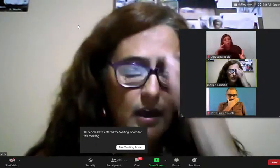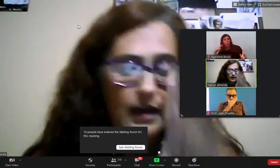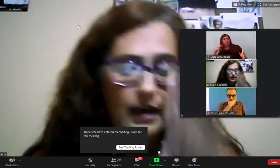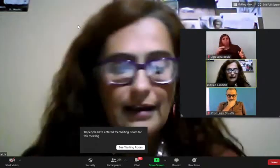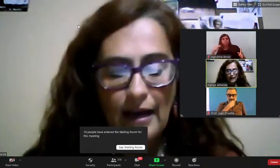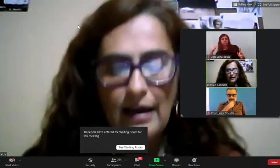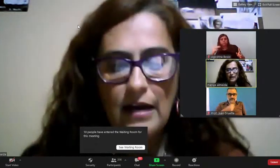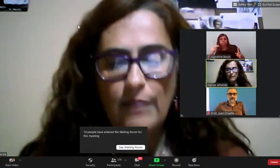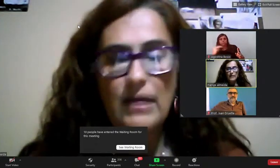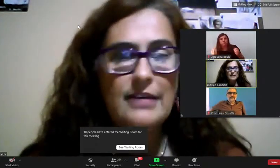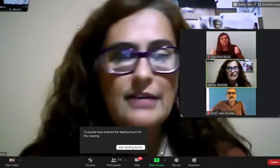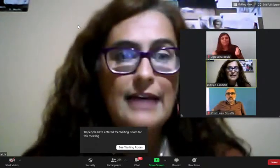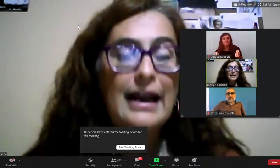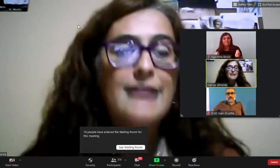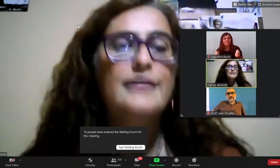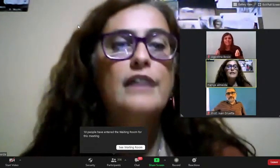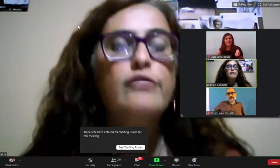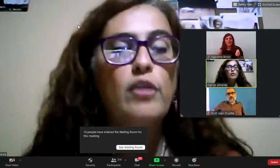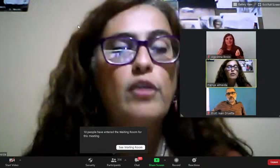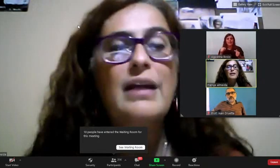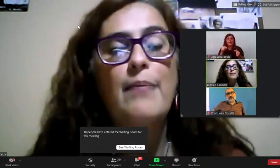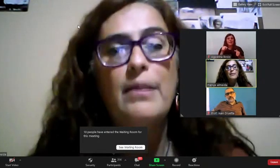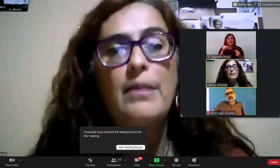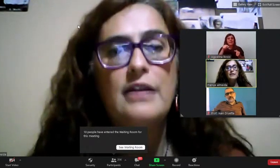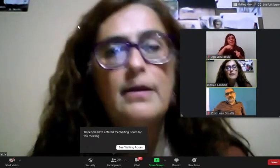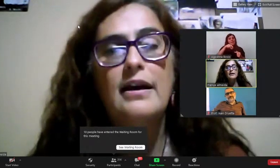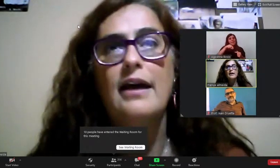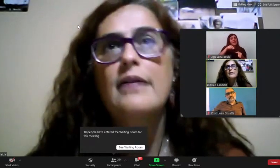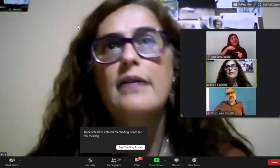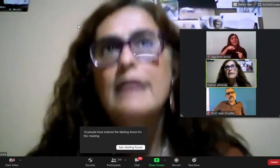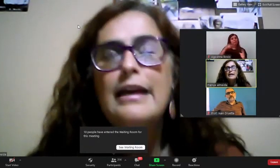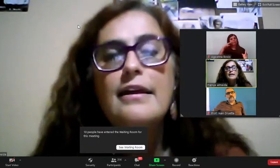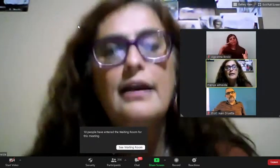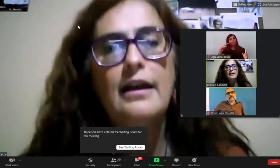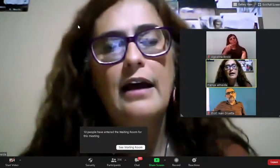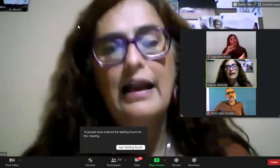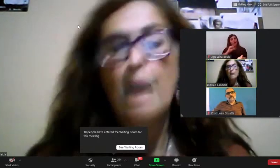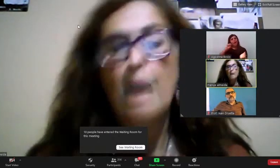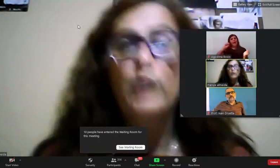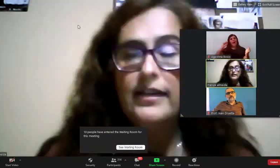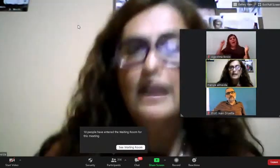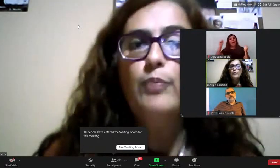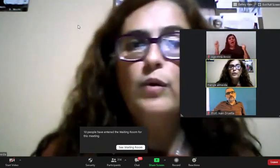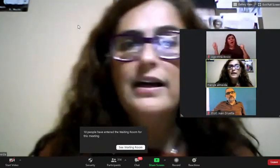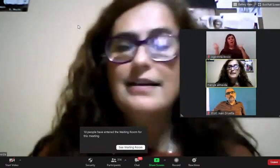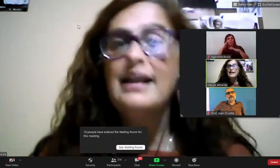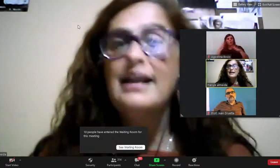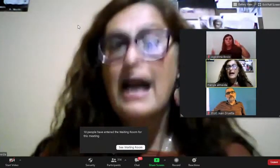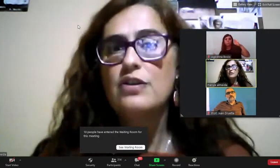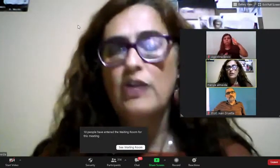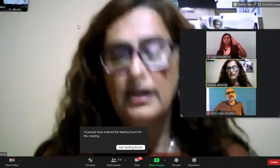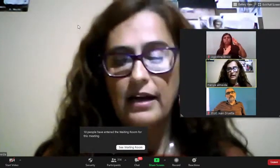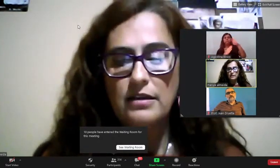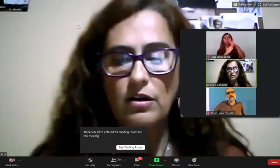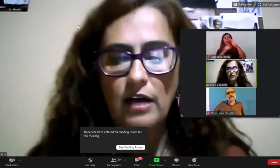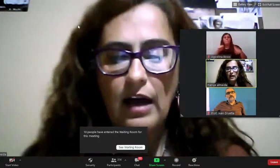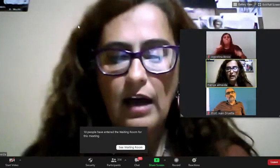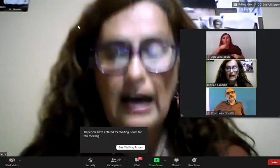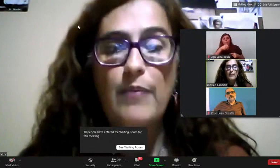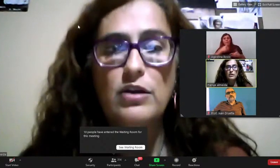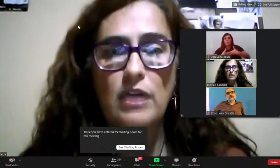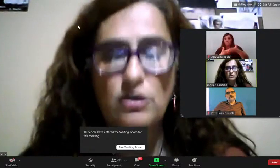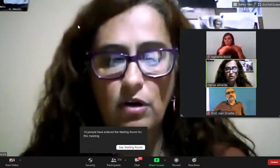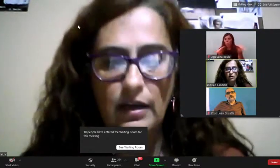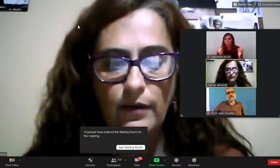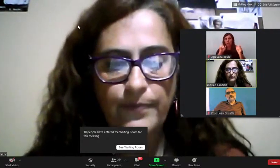digamos, que sea la que se transforme en la perspectiva que lidere las políticas públicas y las acciones en relación a